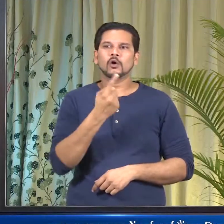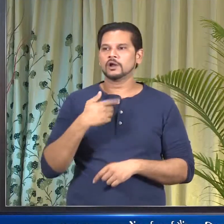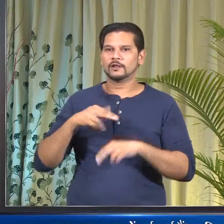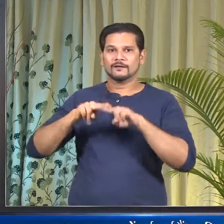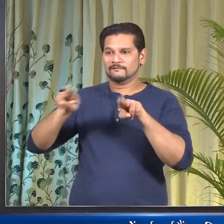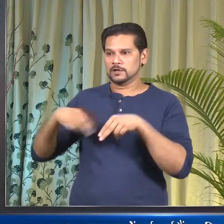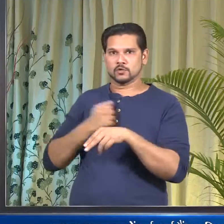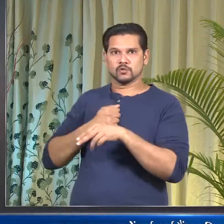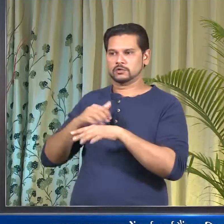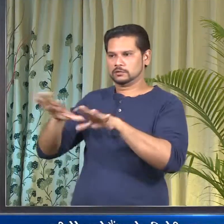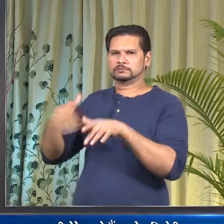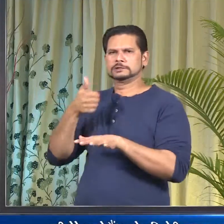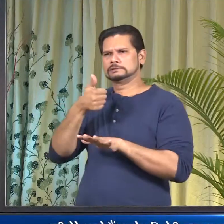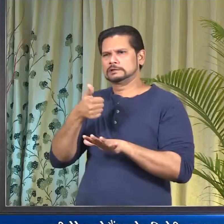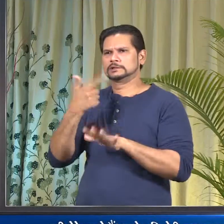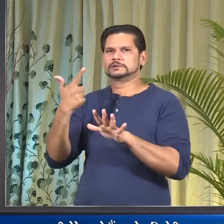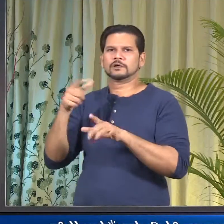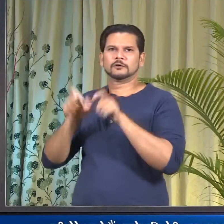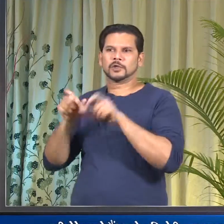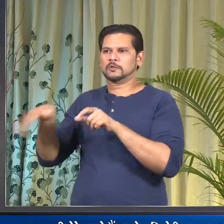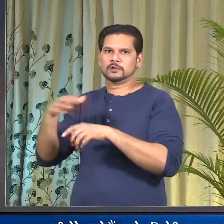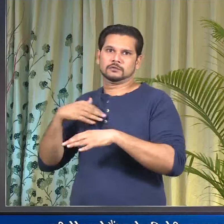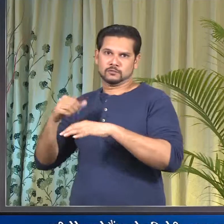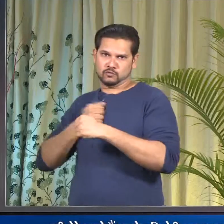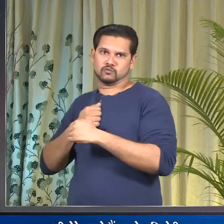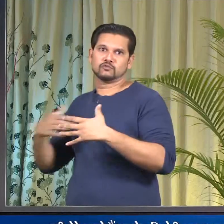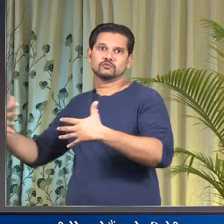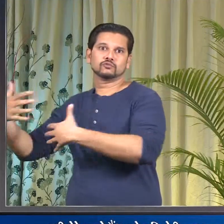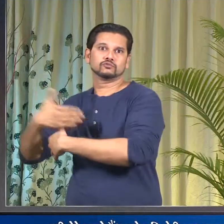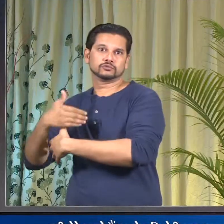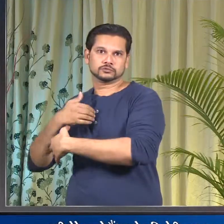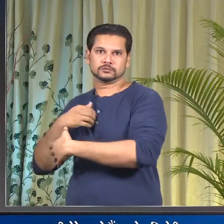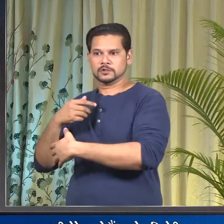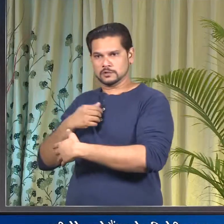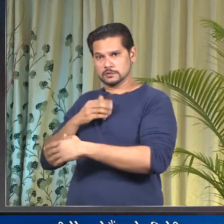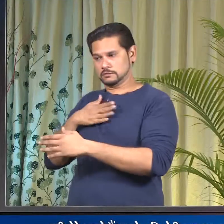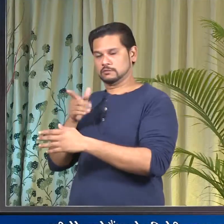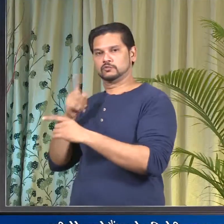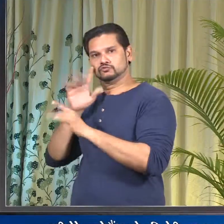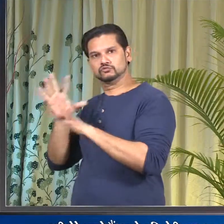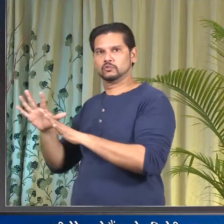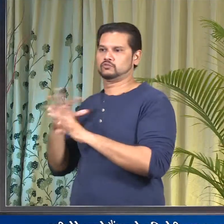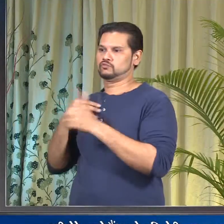परिवार मेरा परिवार है, यही मेरे अपने हैं, इनके प्रती मेरी शुब भावना है,